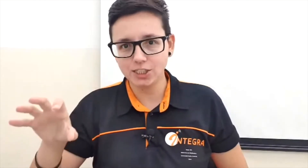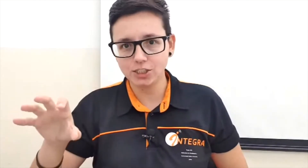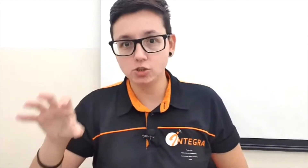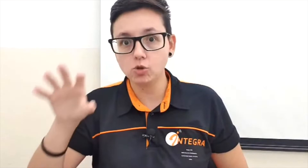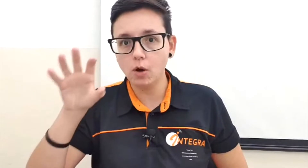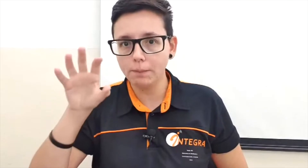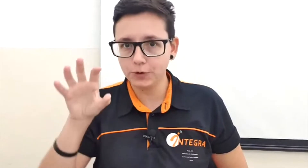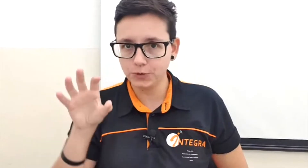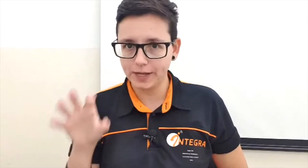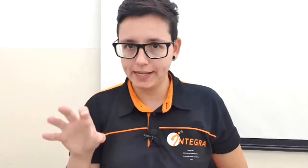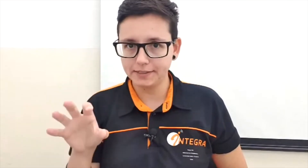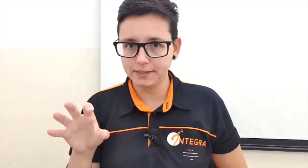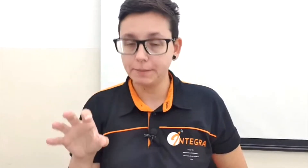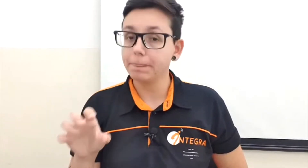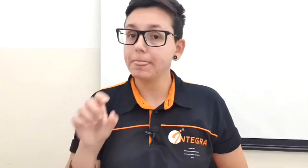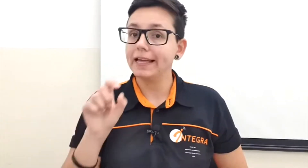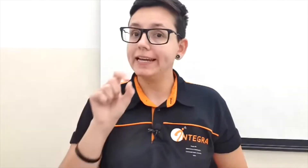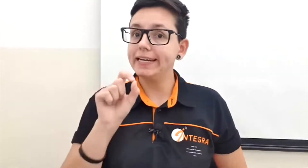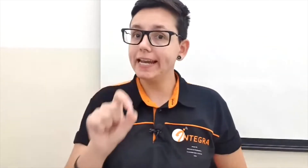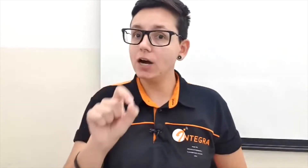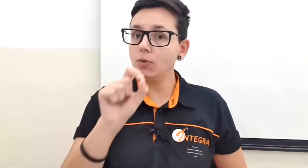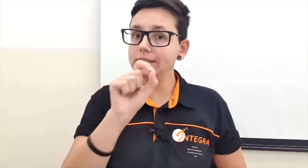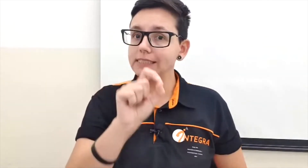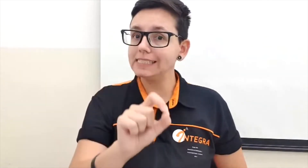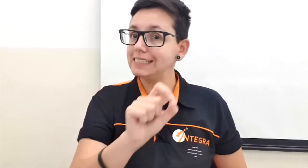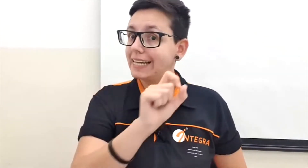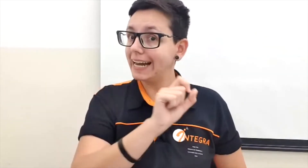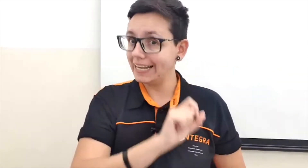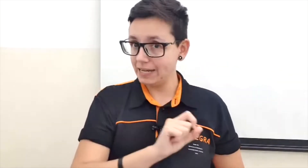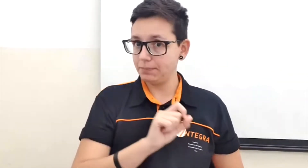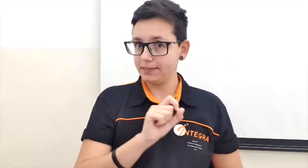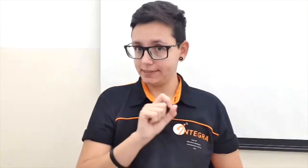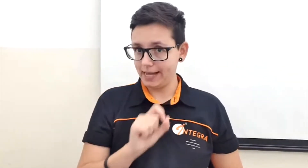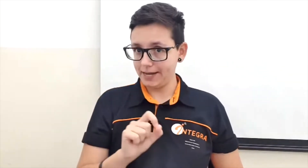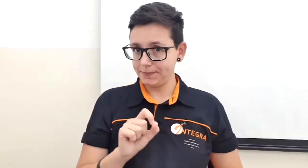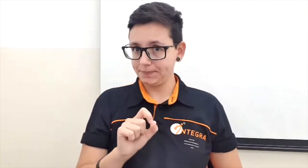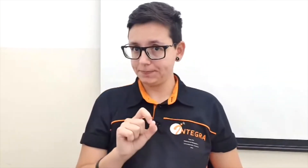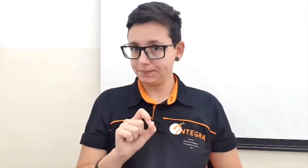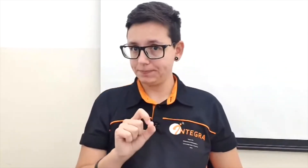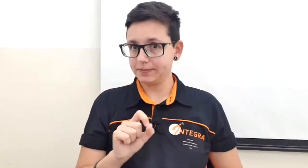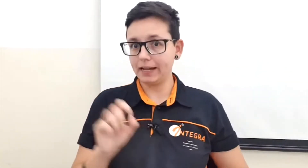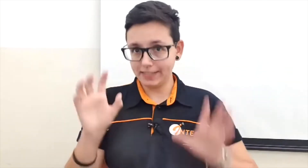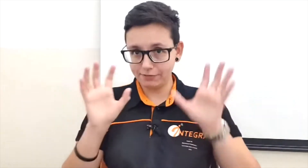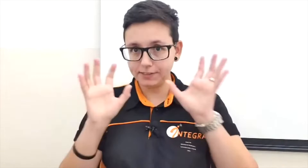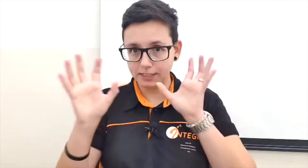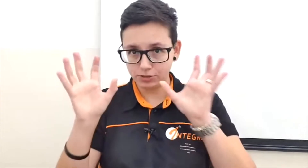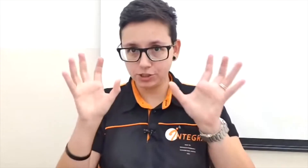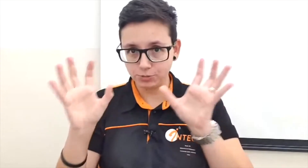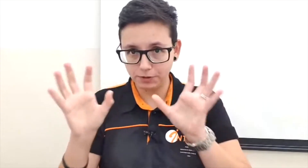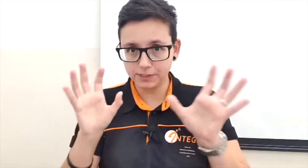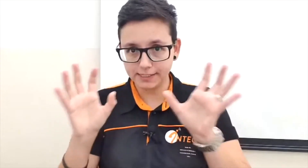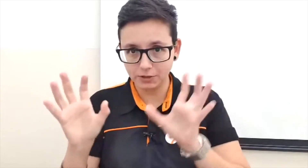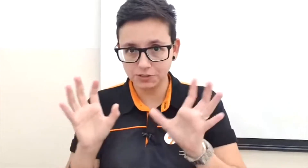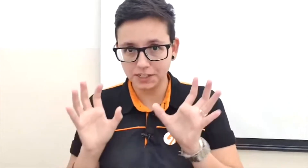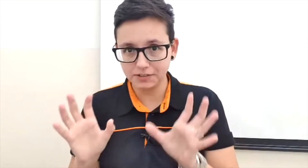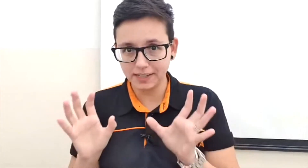particularidades do português não existem na Libras, tá? Tá fazendo sentido para você? Tá conseguindo